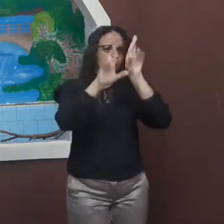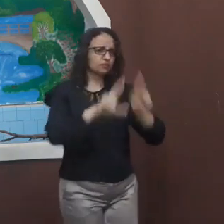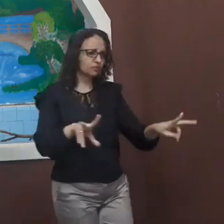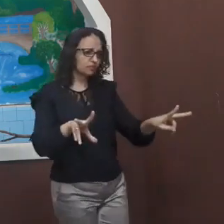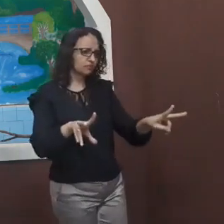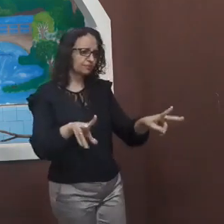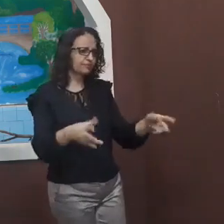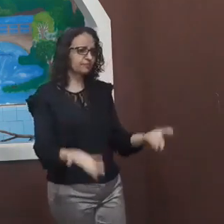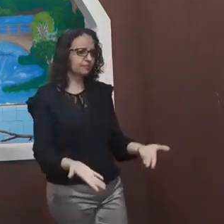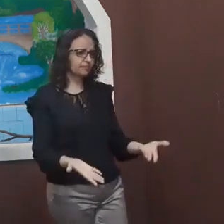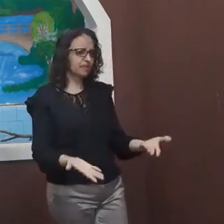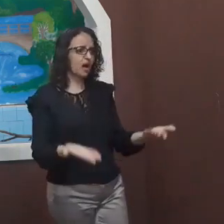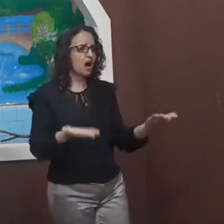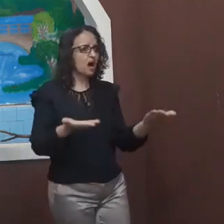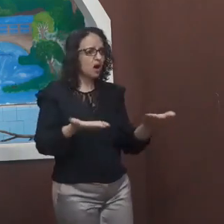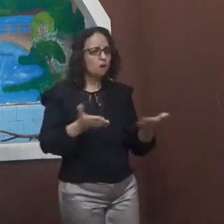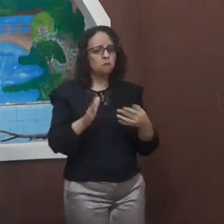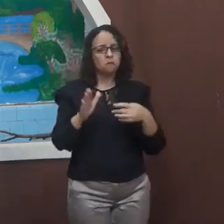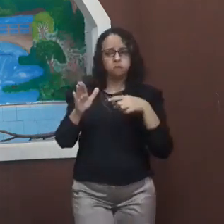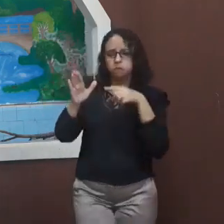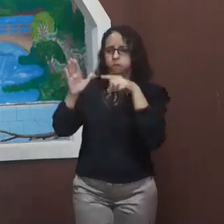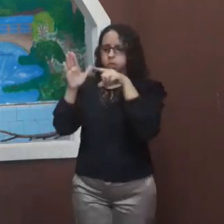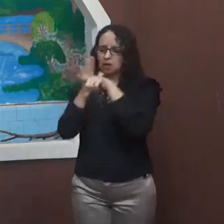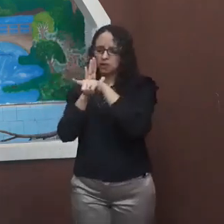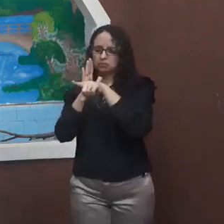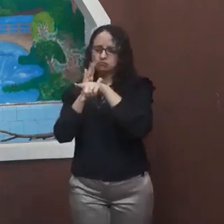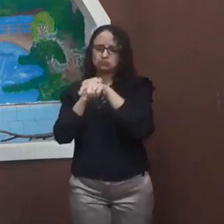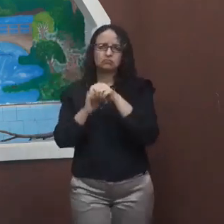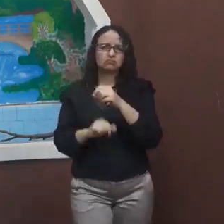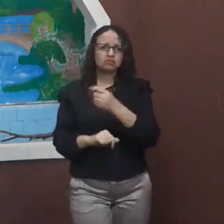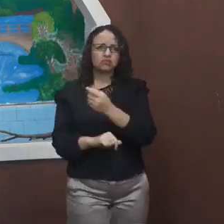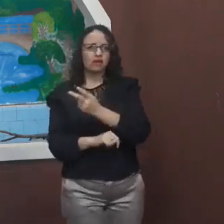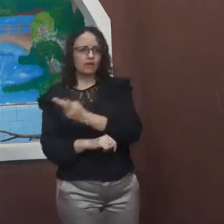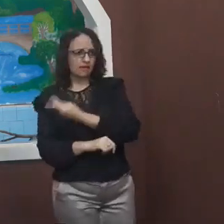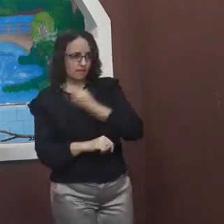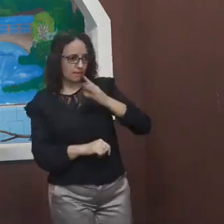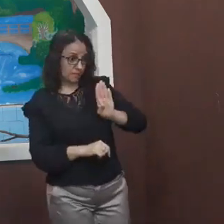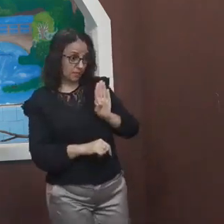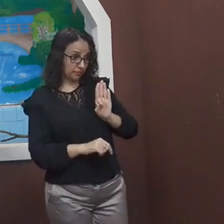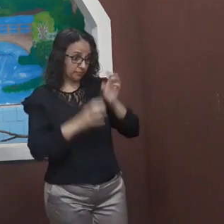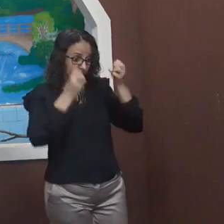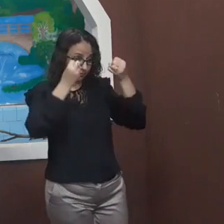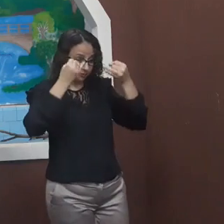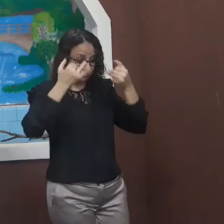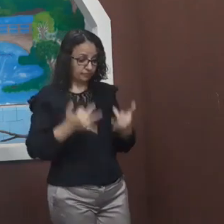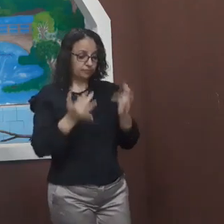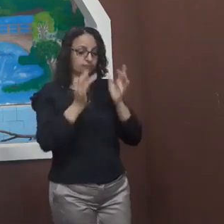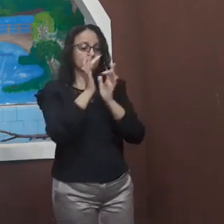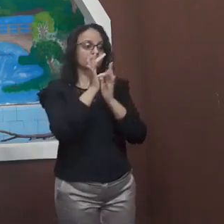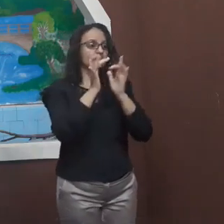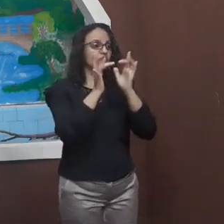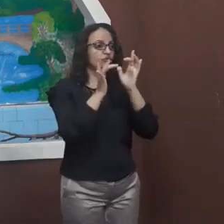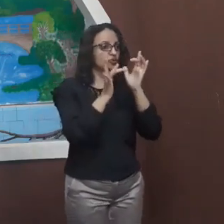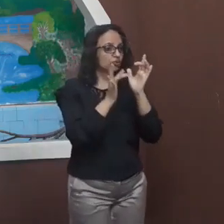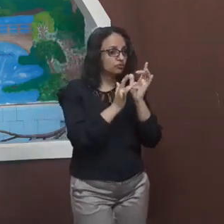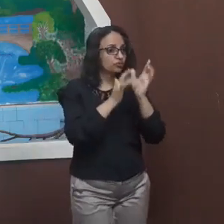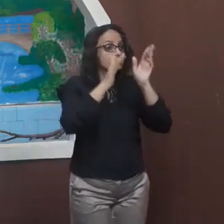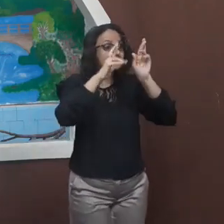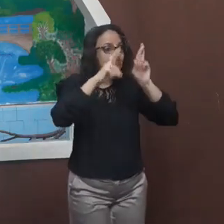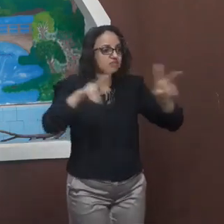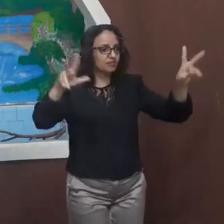Mas eu vou perguntar uma coisa para você. Lá em Hebreus, fala que Jesus é o diferente ontem,